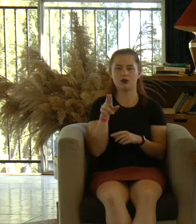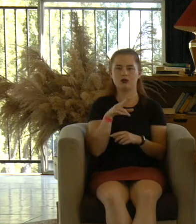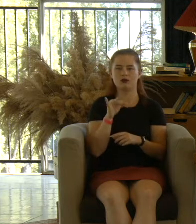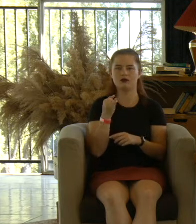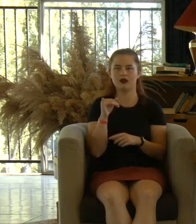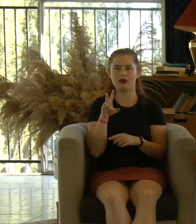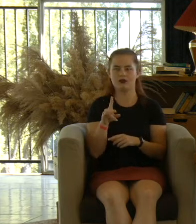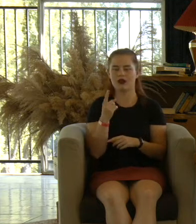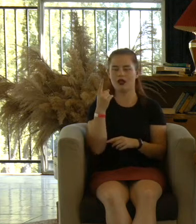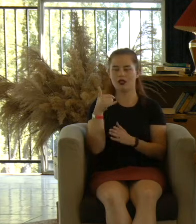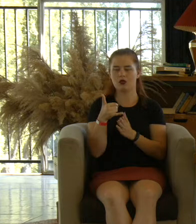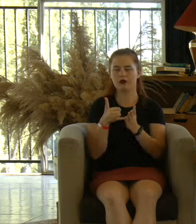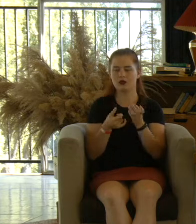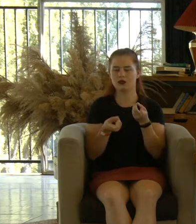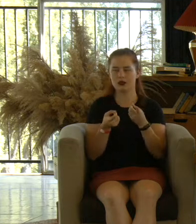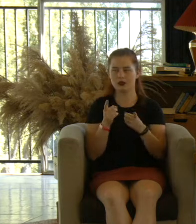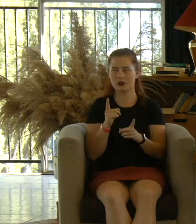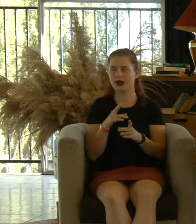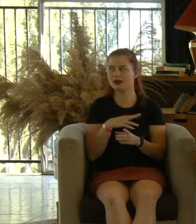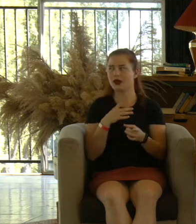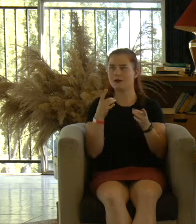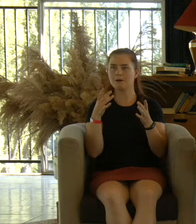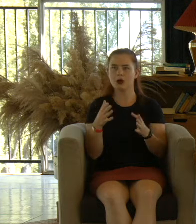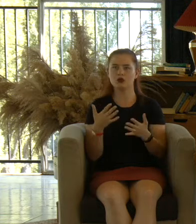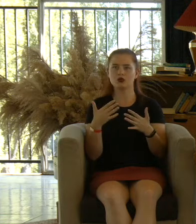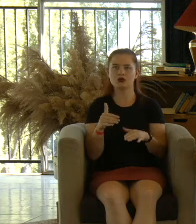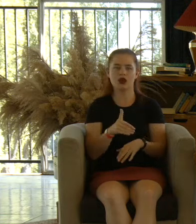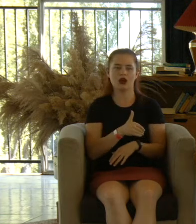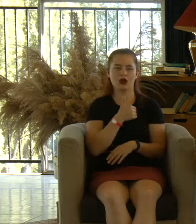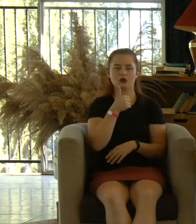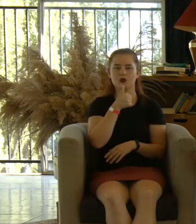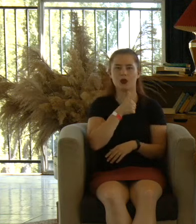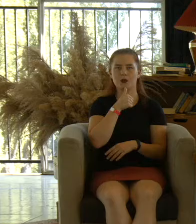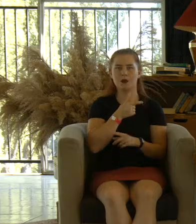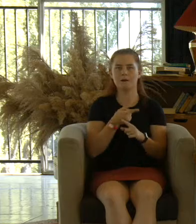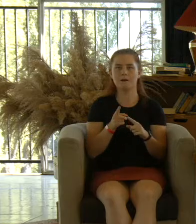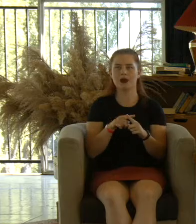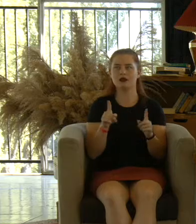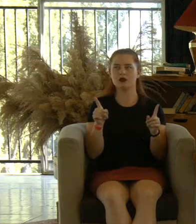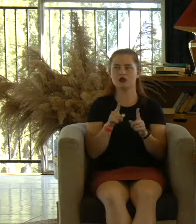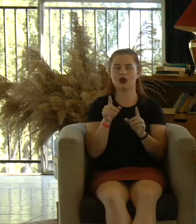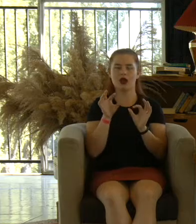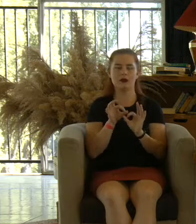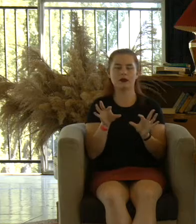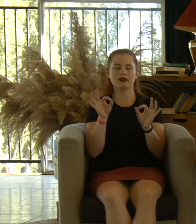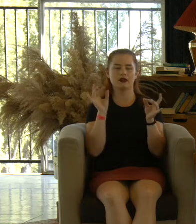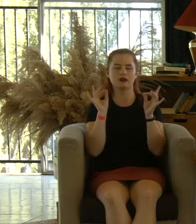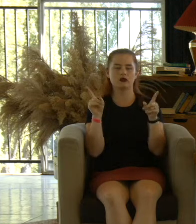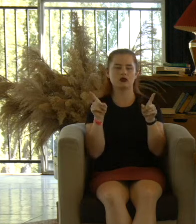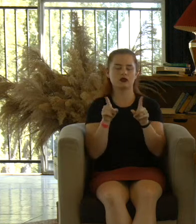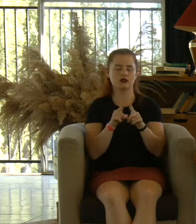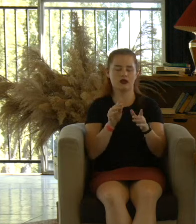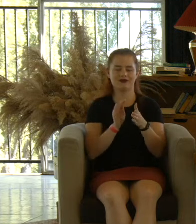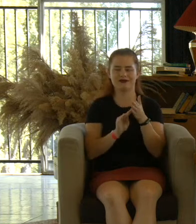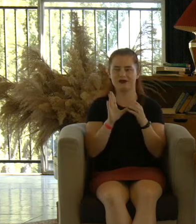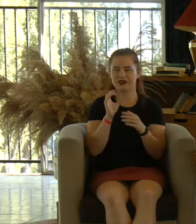одно вино натуральное, я просто его уже хочу попробовать, потому что его описание звучит так. Это вот Ваня